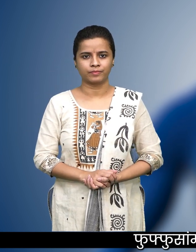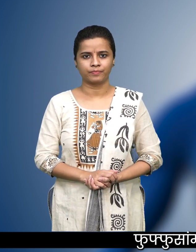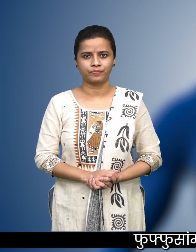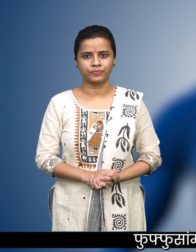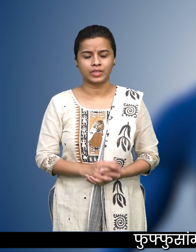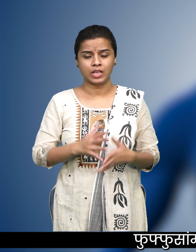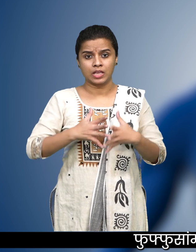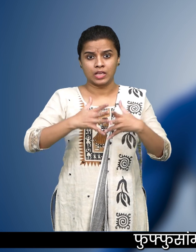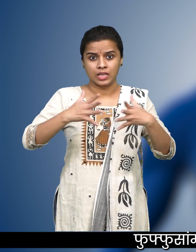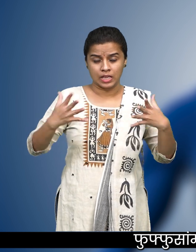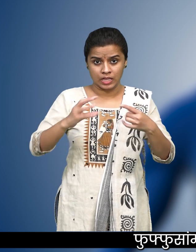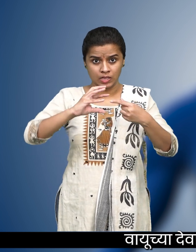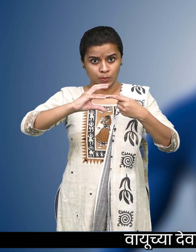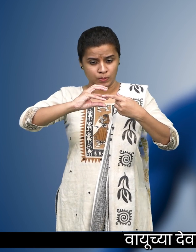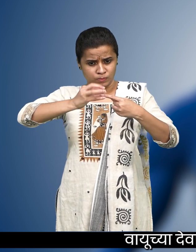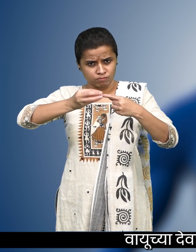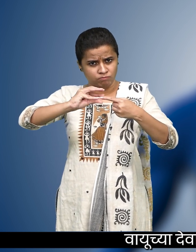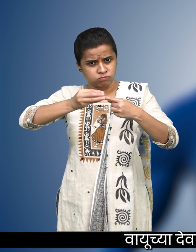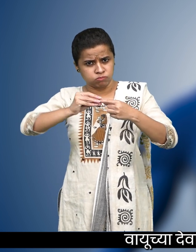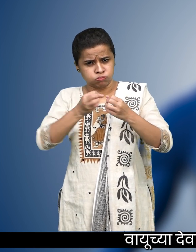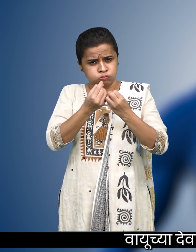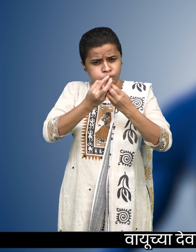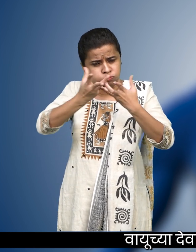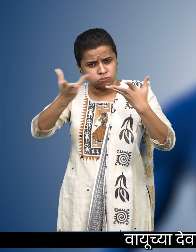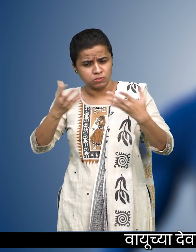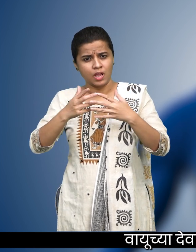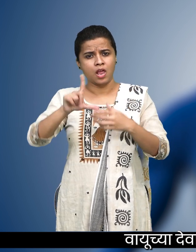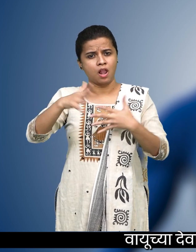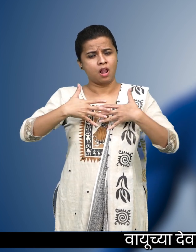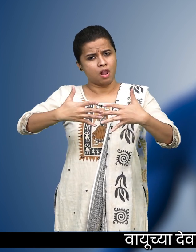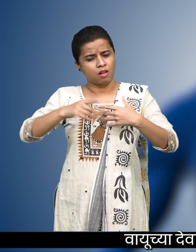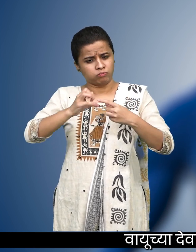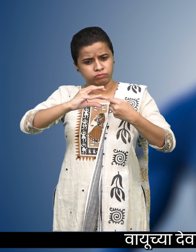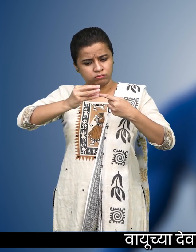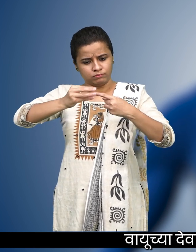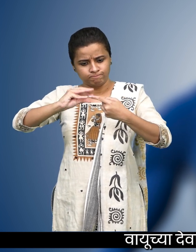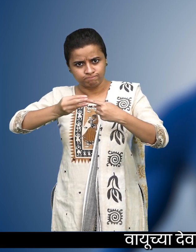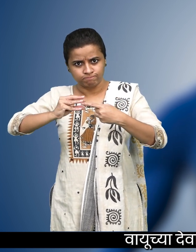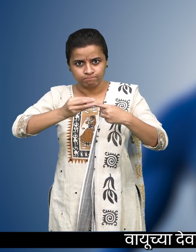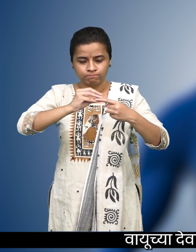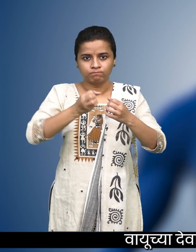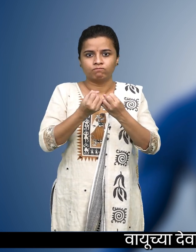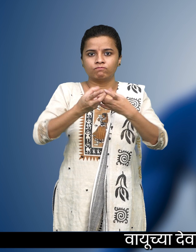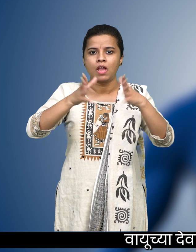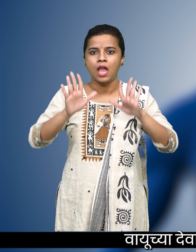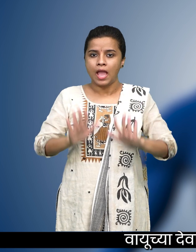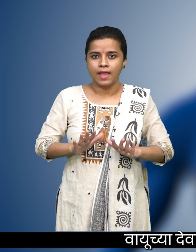फुफ्फुसांमध्ये मोठ्या प्रमाणात अल्व्होली असल्याने वायूच्या देवाणघेवाणासाठी मोठा पृष्ठभाग उपलब्ध आहे.